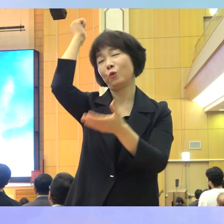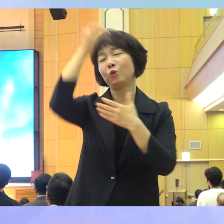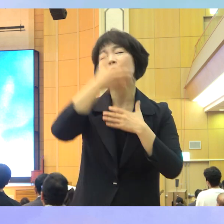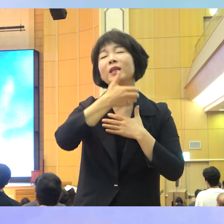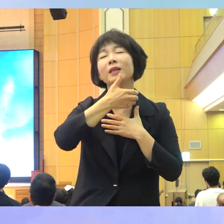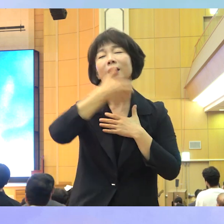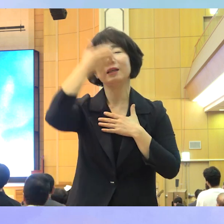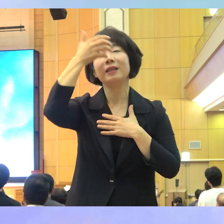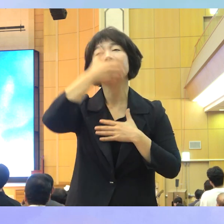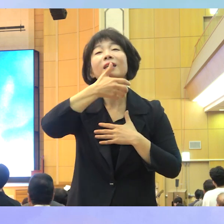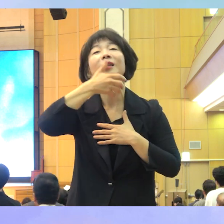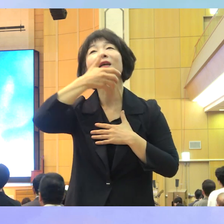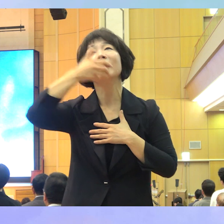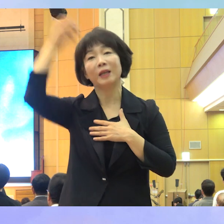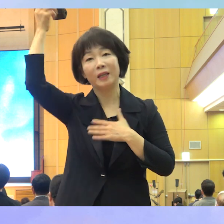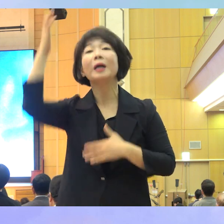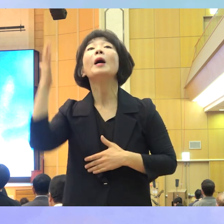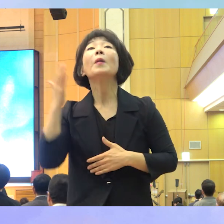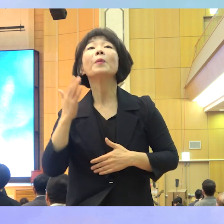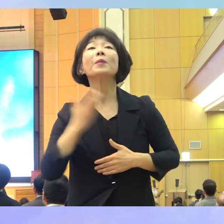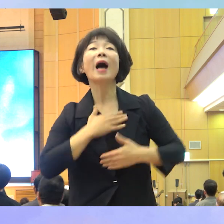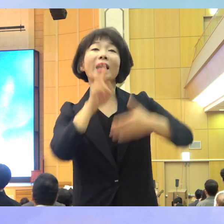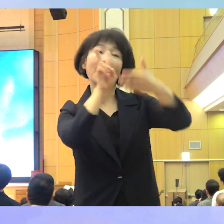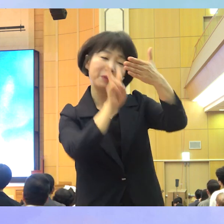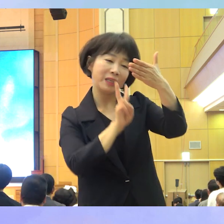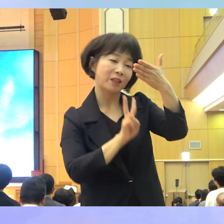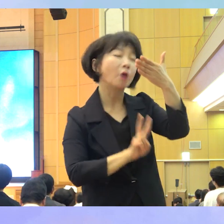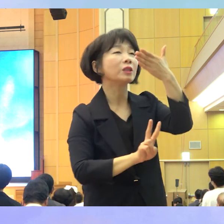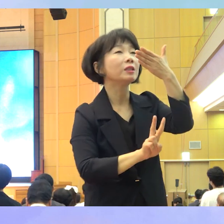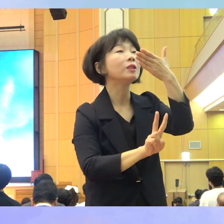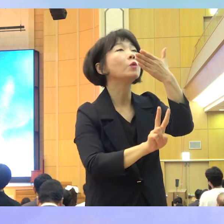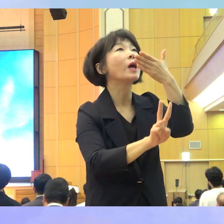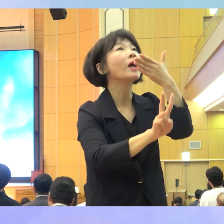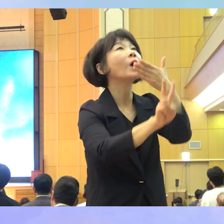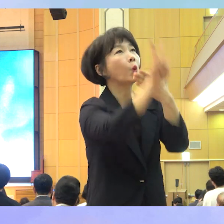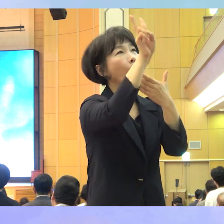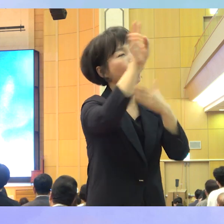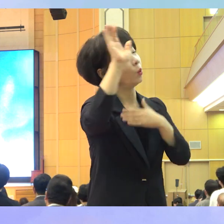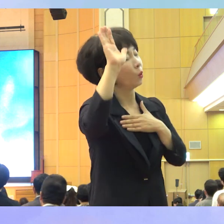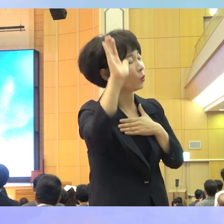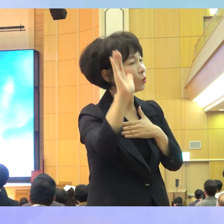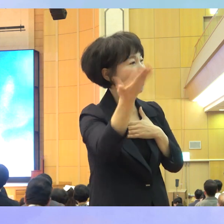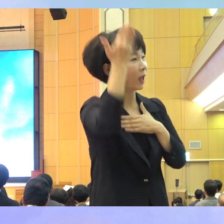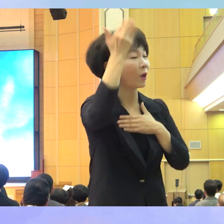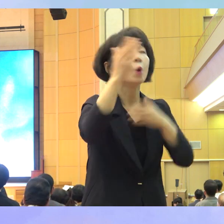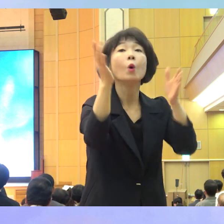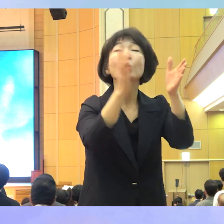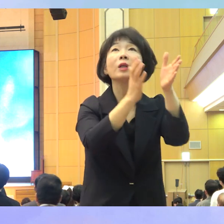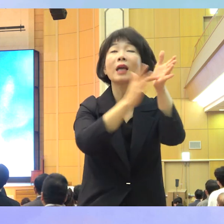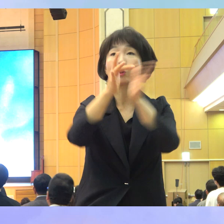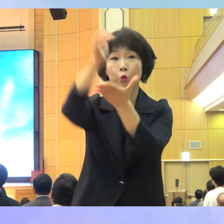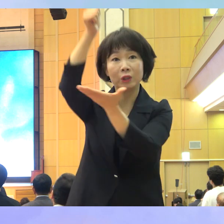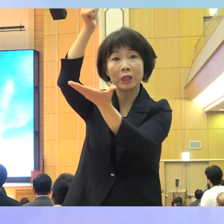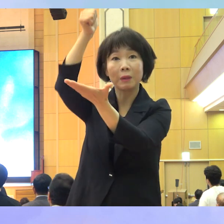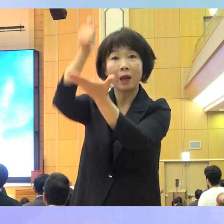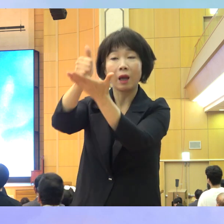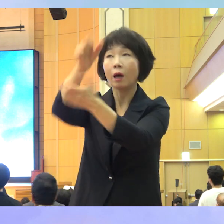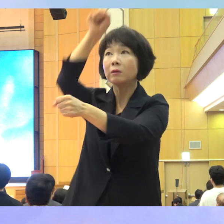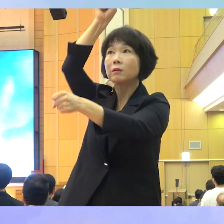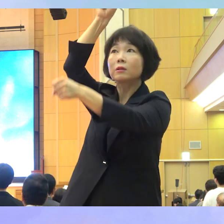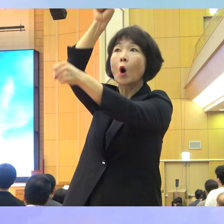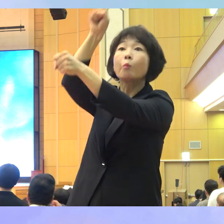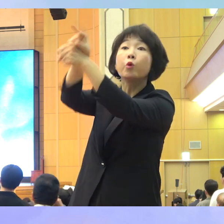하나님의 꿈이 아멘 나의 비전이 되고